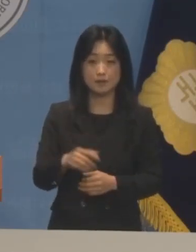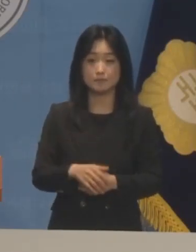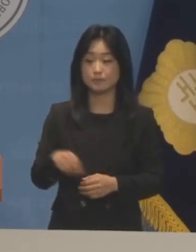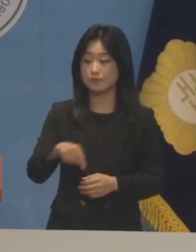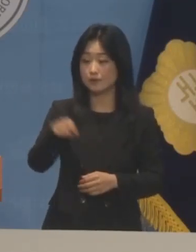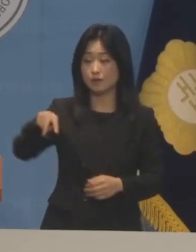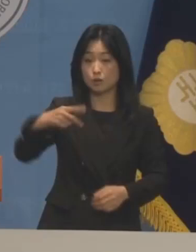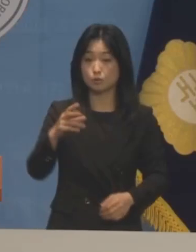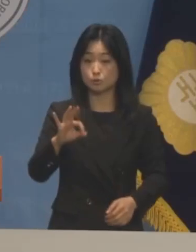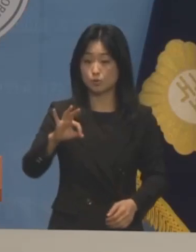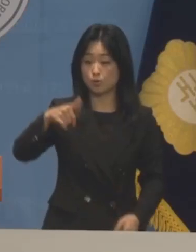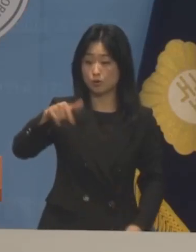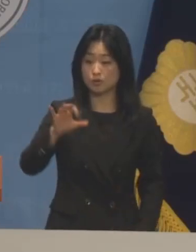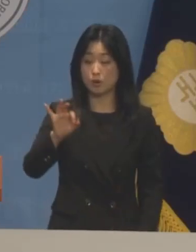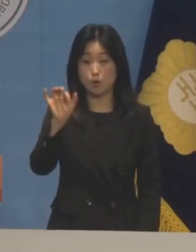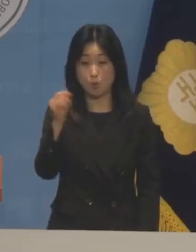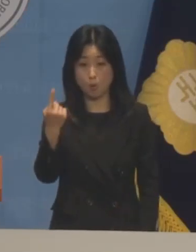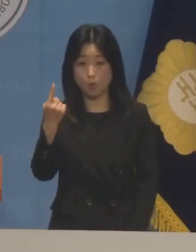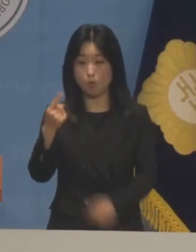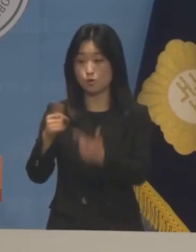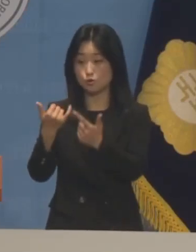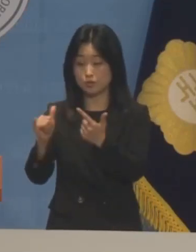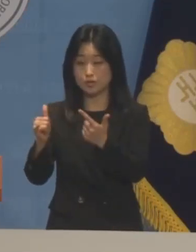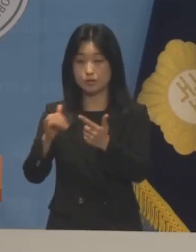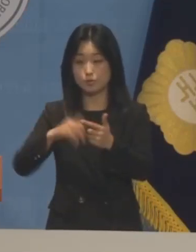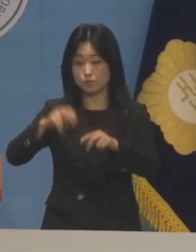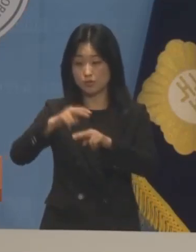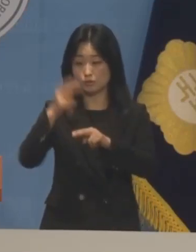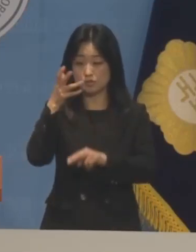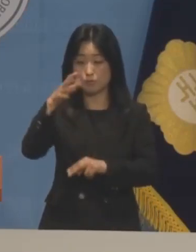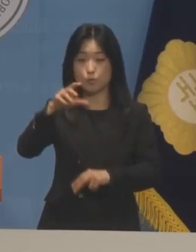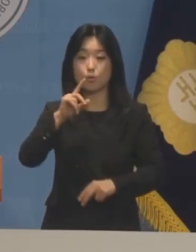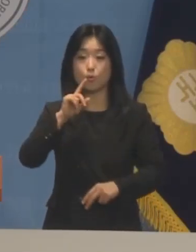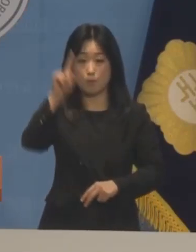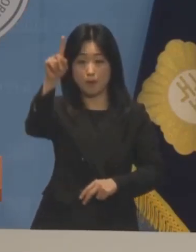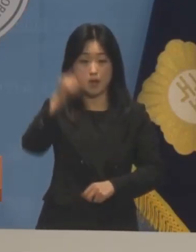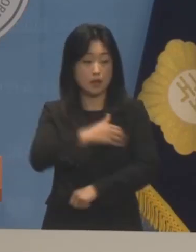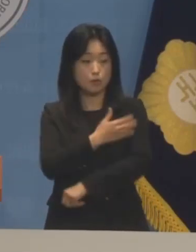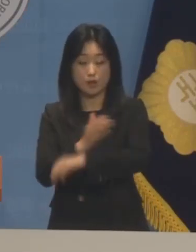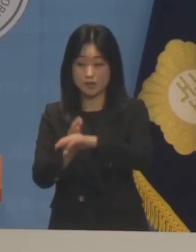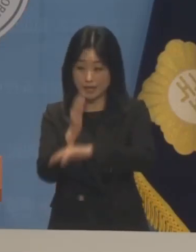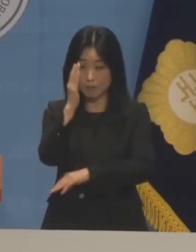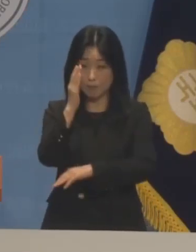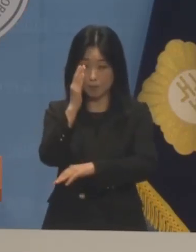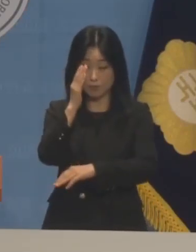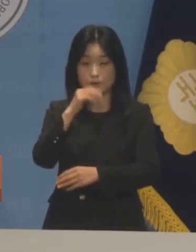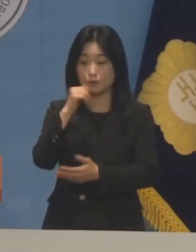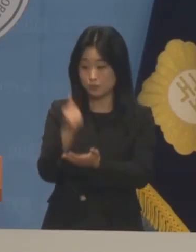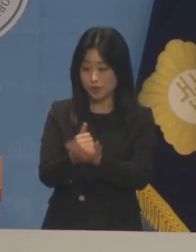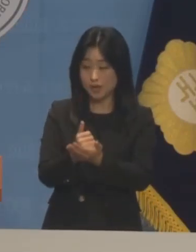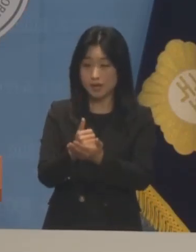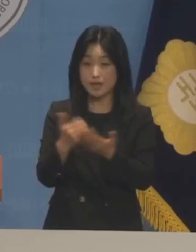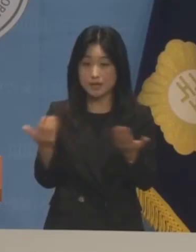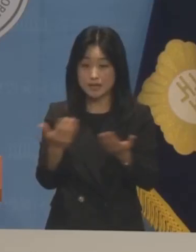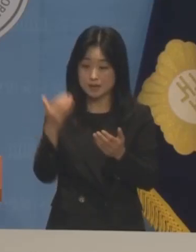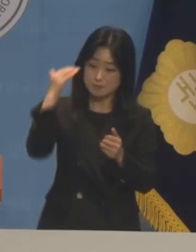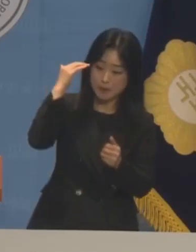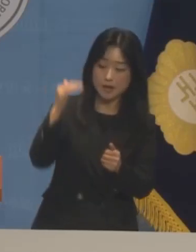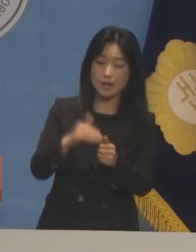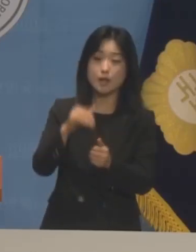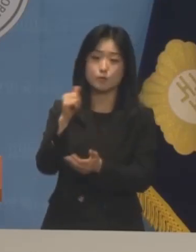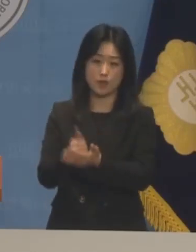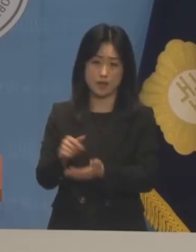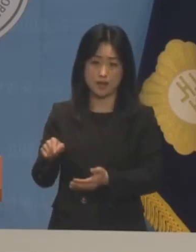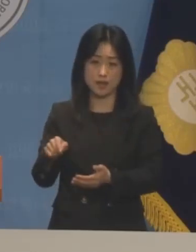피고발인 송경호 등 6인을 공수처에 고발합니다. 1. 직권남용 권리행사 방해의 점. 국가 공권력인